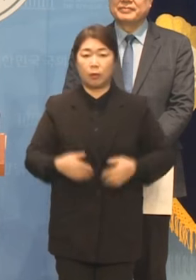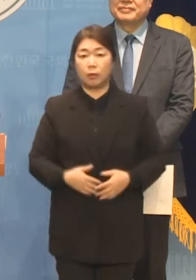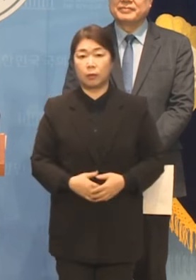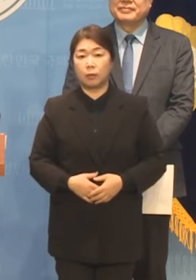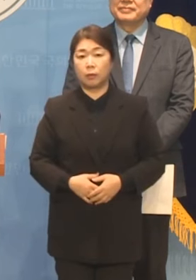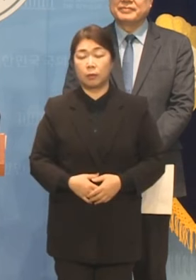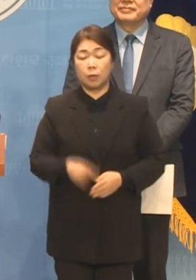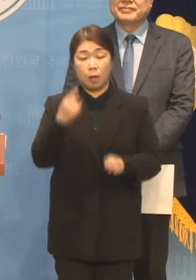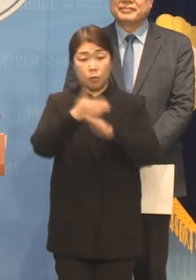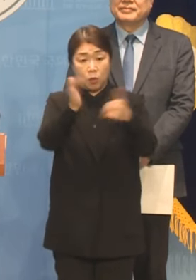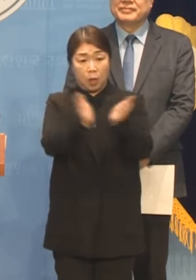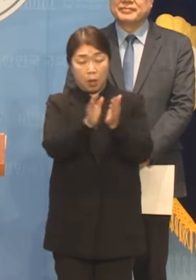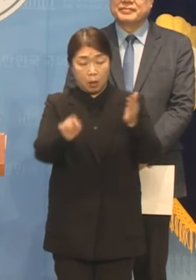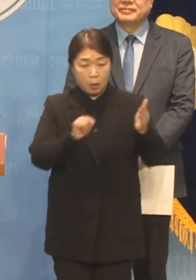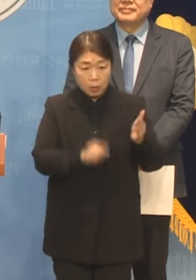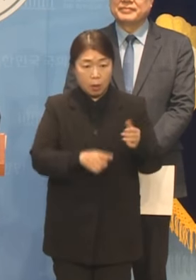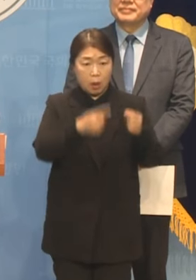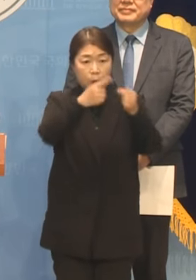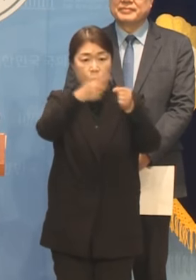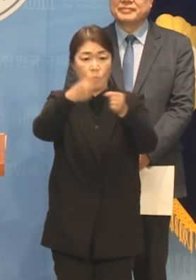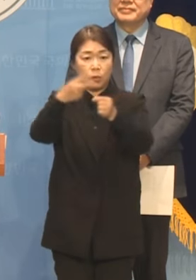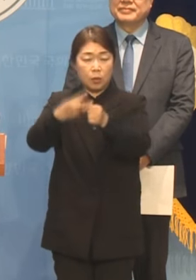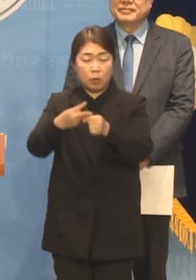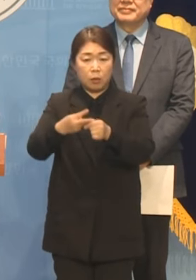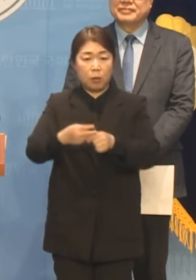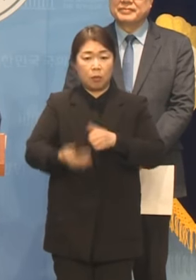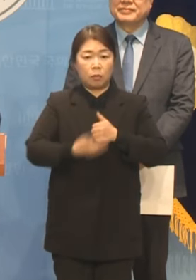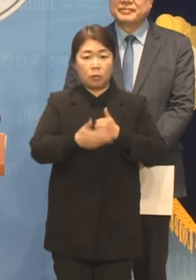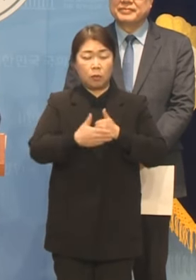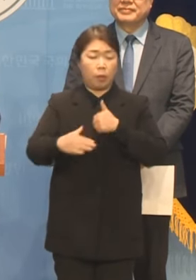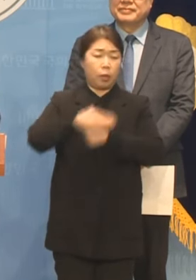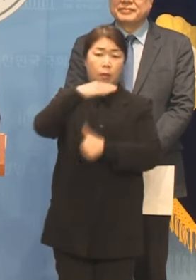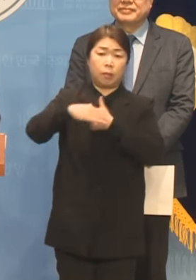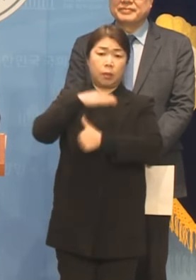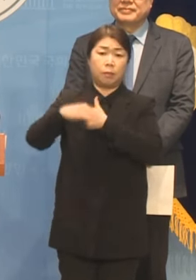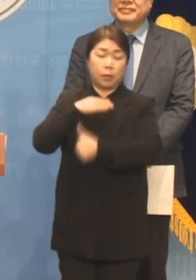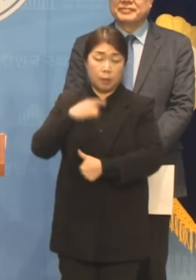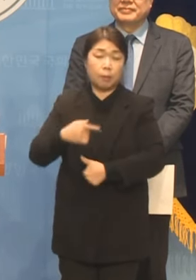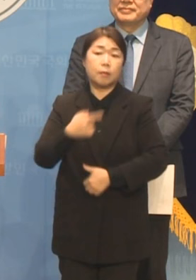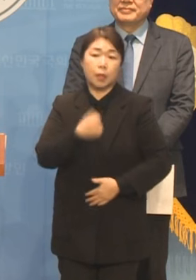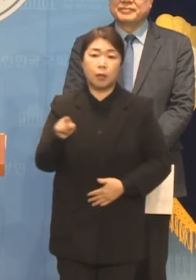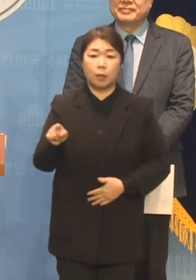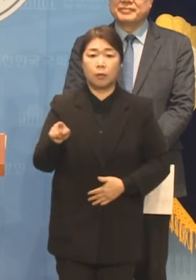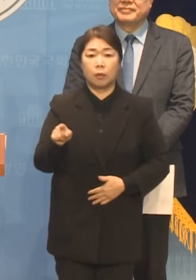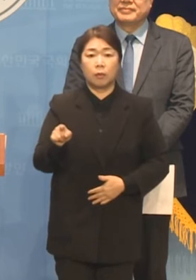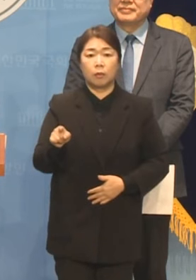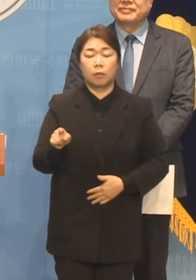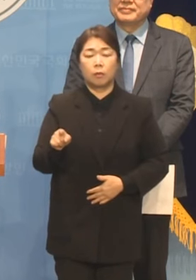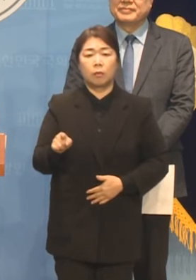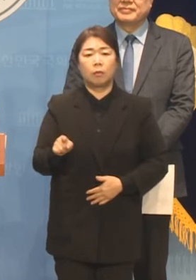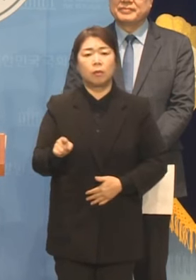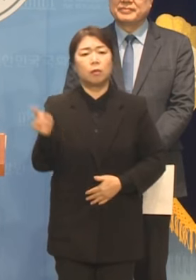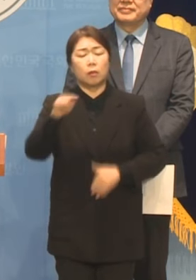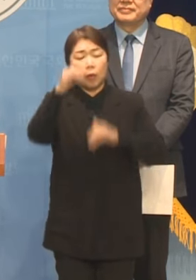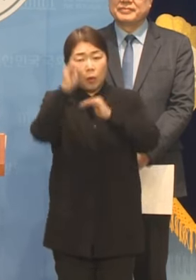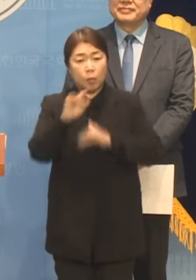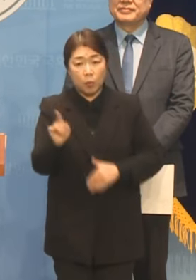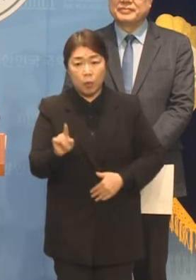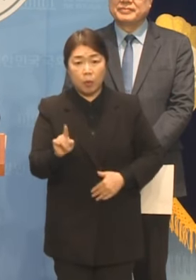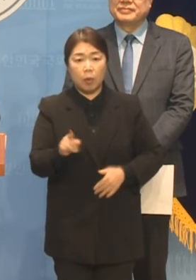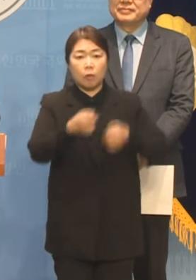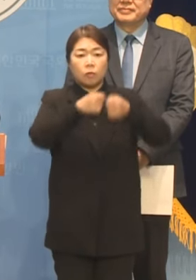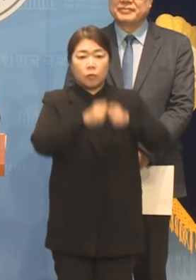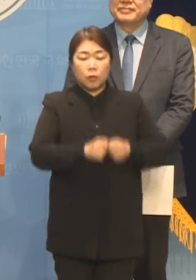민주당에서 이루어진 세번의 공천 학살에 날라 나타난 놀라운 공통점은 그 어떤